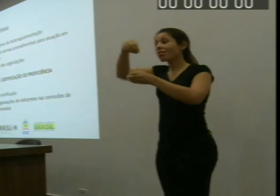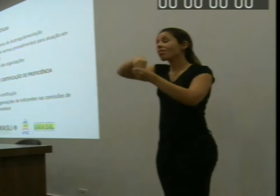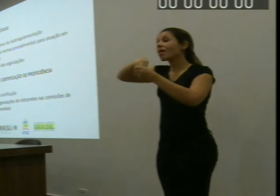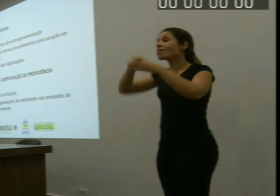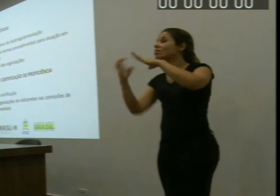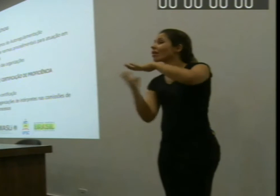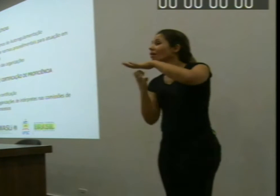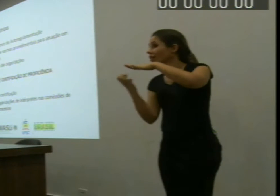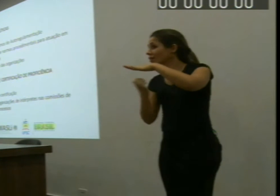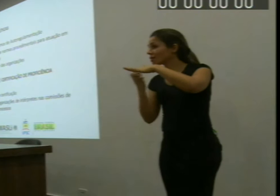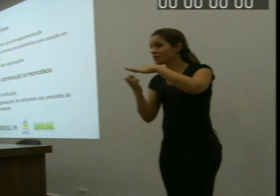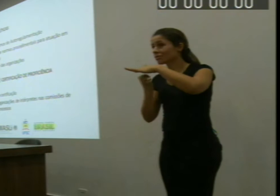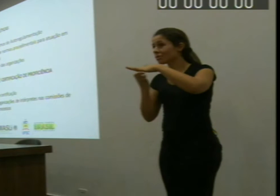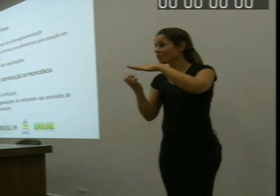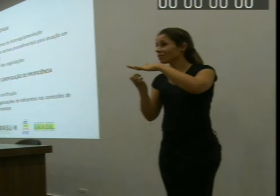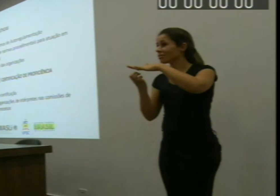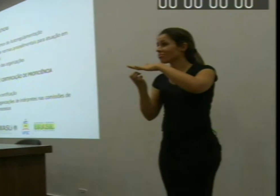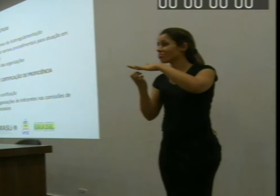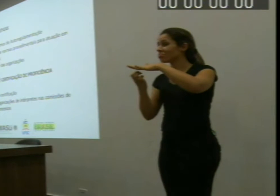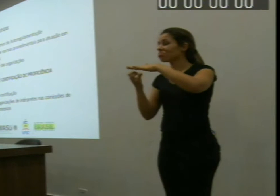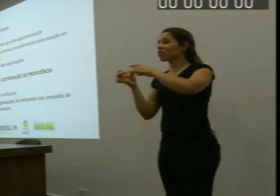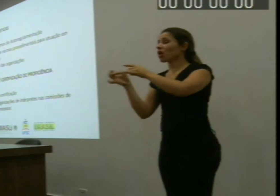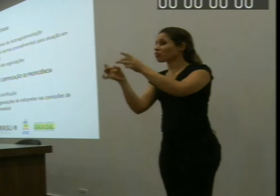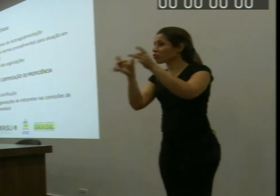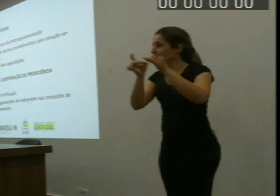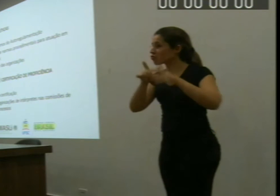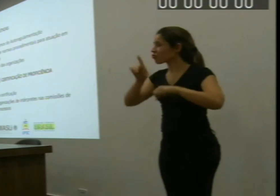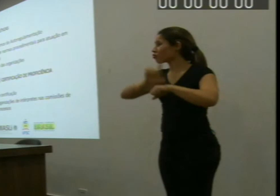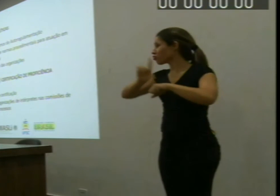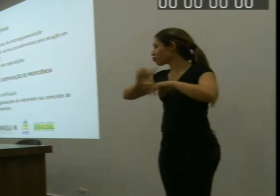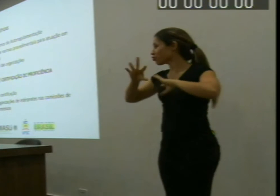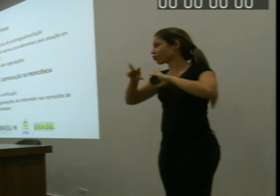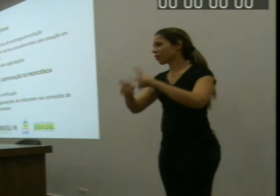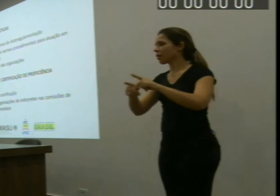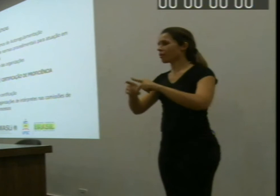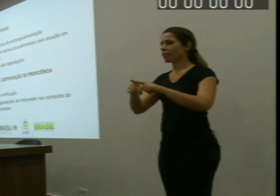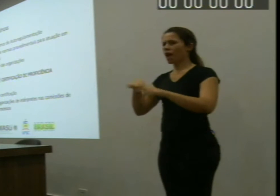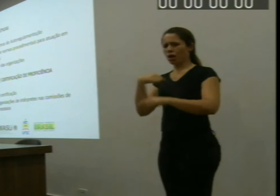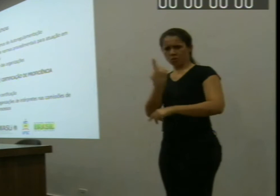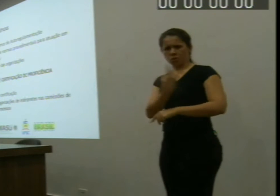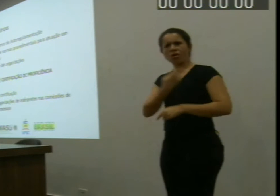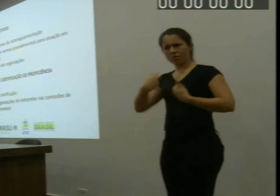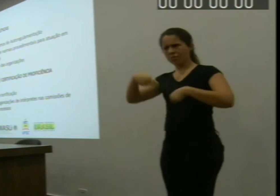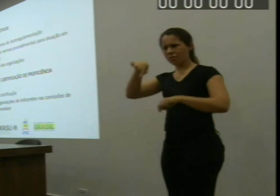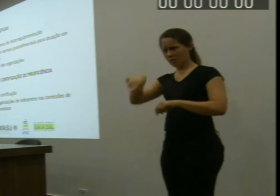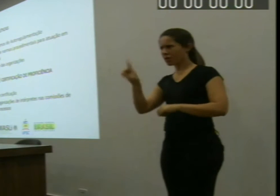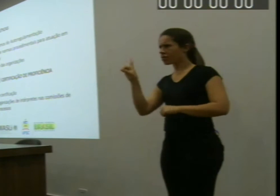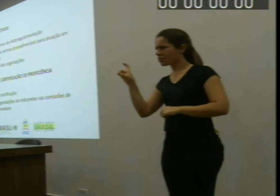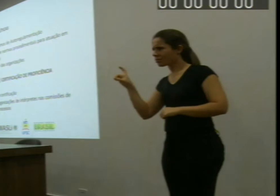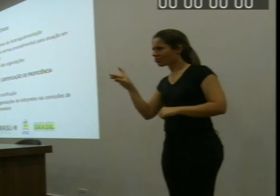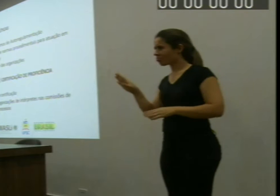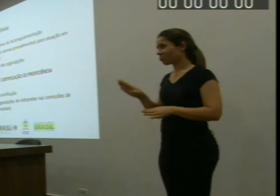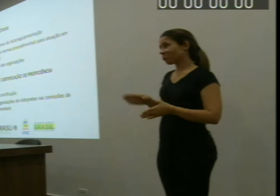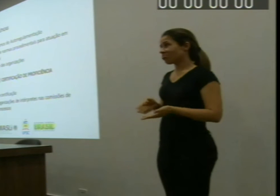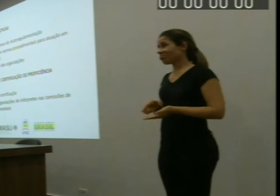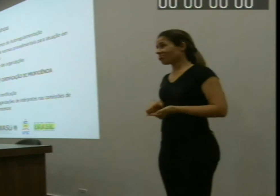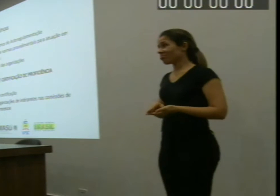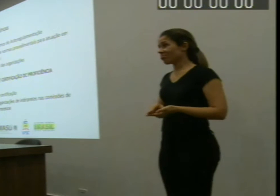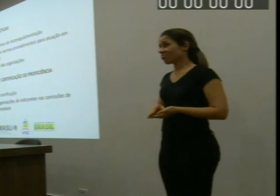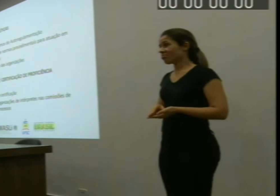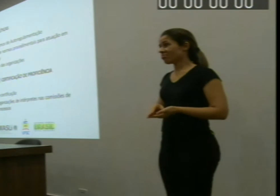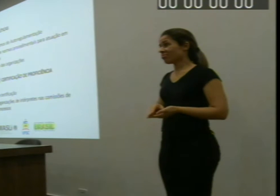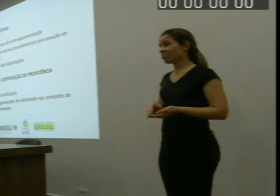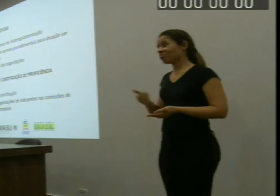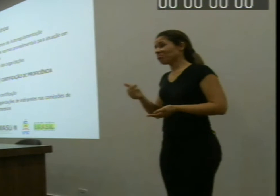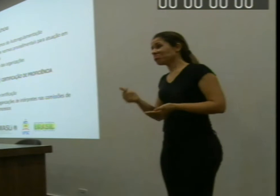comerciais intérpretes comerciais agora a gente precisa de intérpretes comerciais aqui em dourado não é não tem tanta coisa